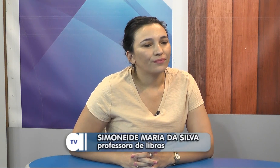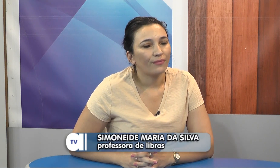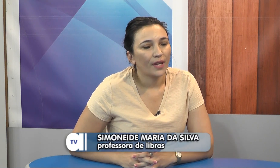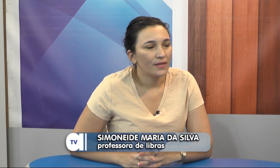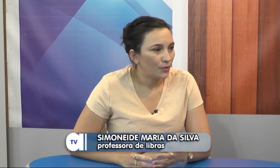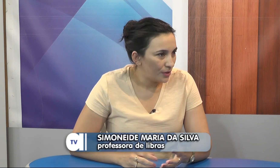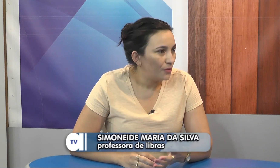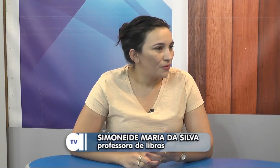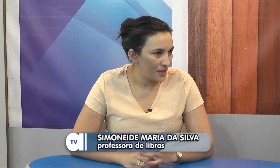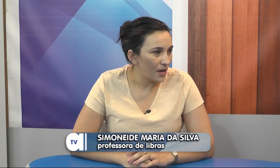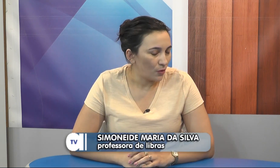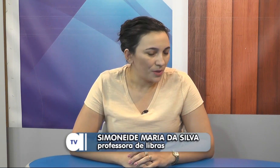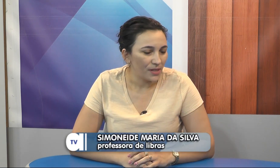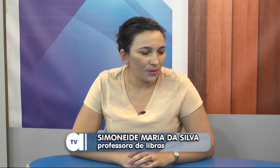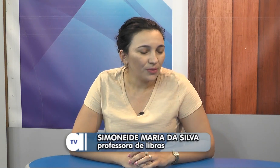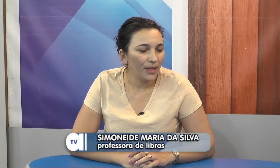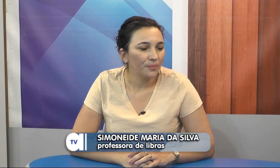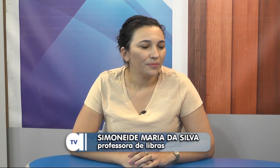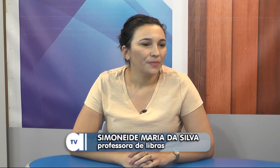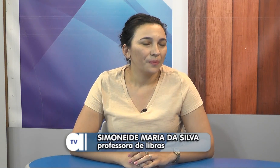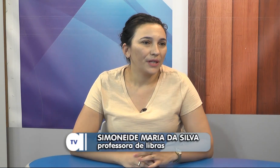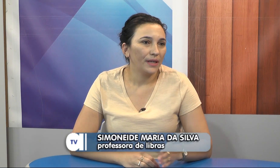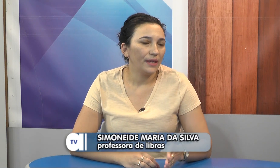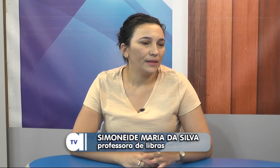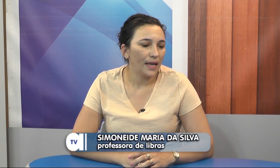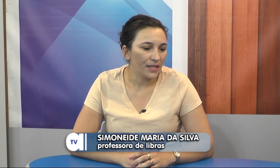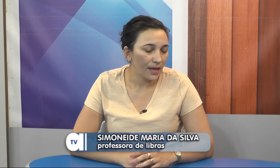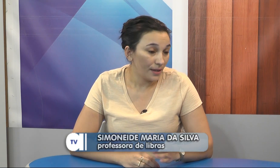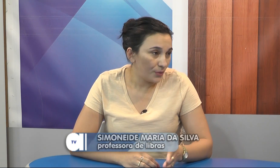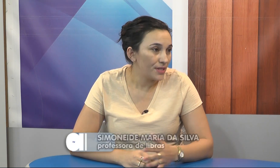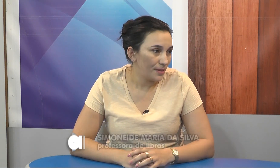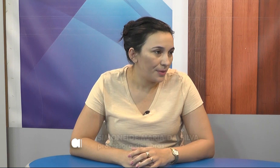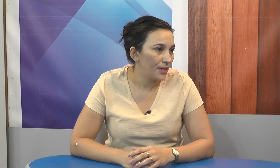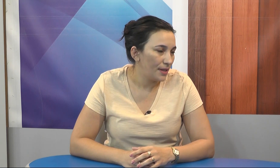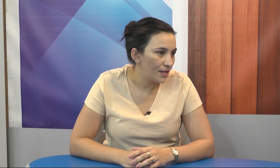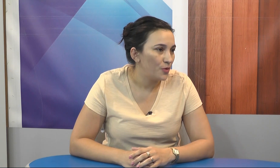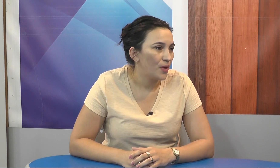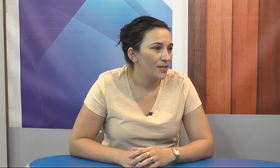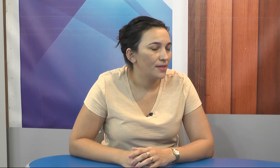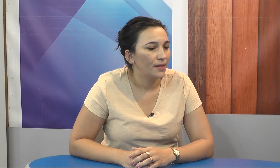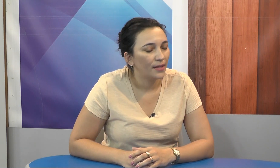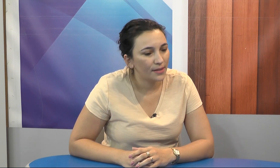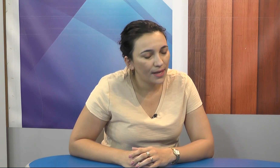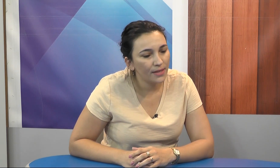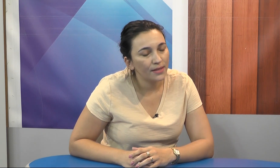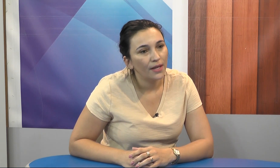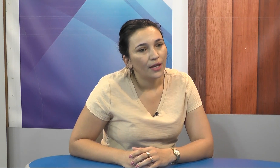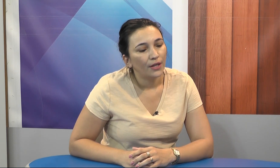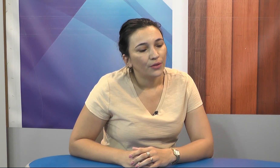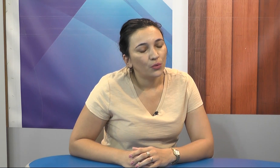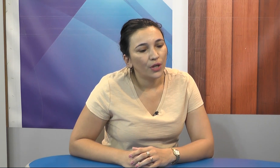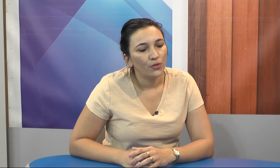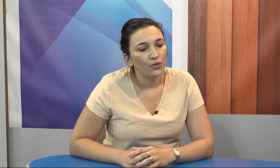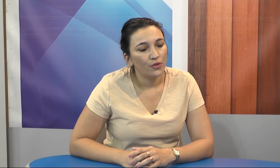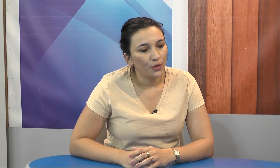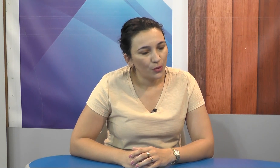é a segunda língua oficial do Brasil, né? Ela é reconhecida pela Lei 10.436, do ano de